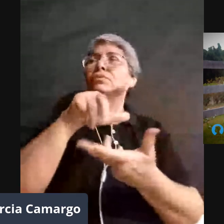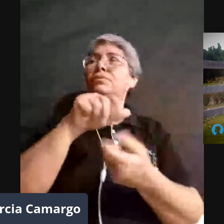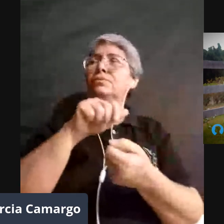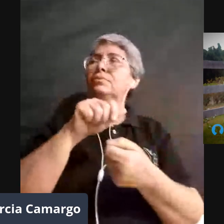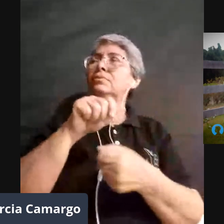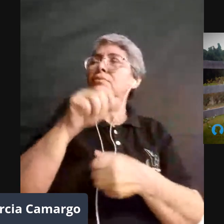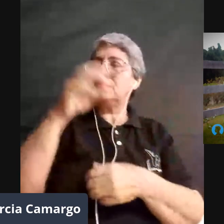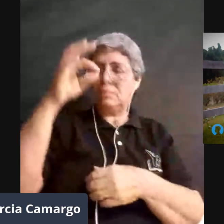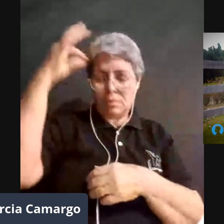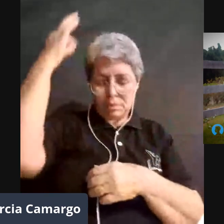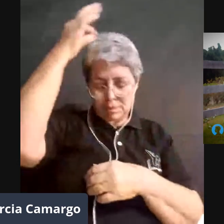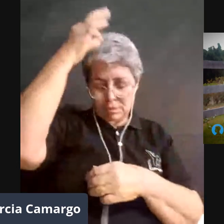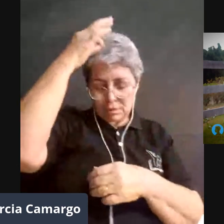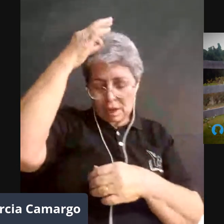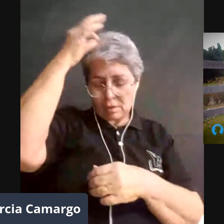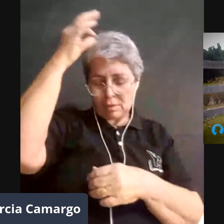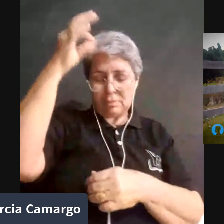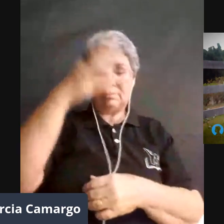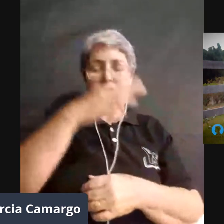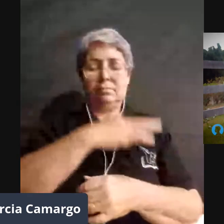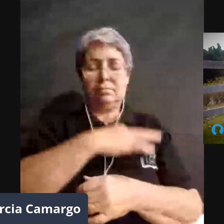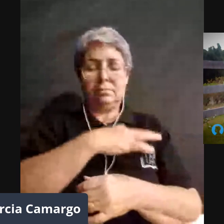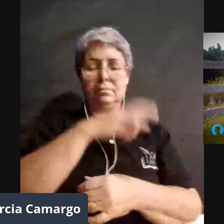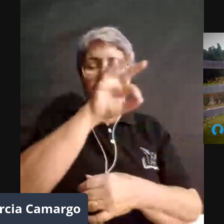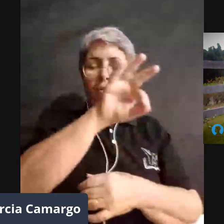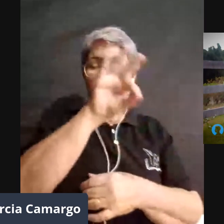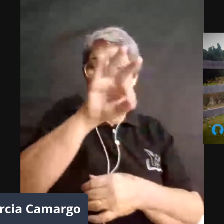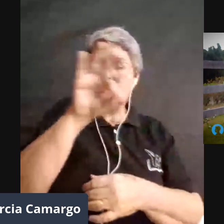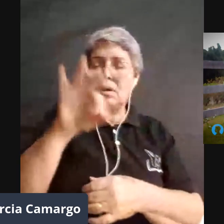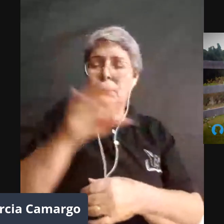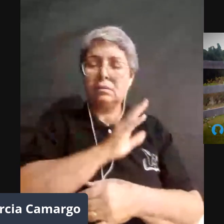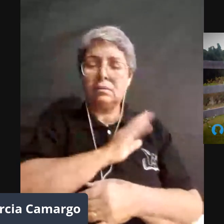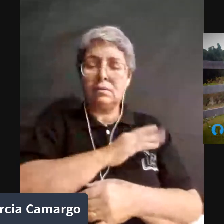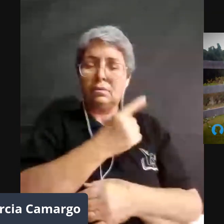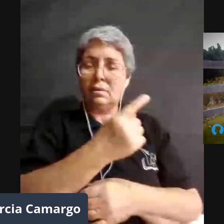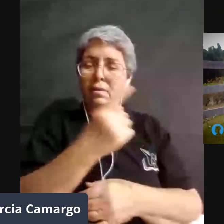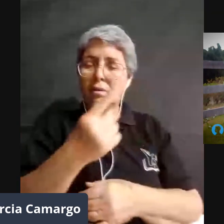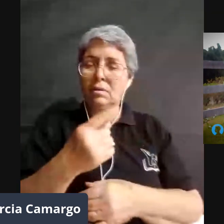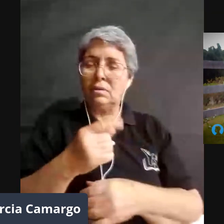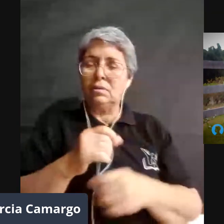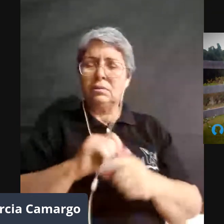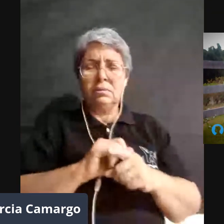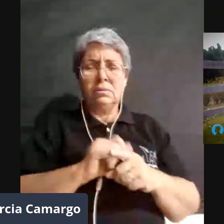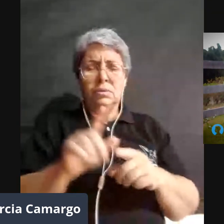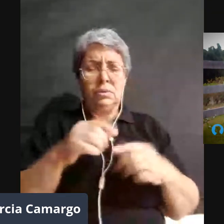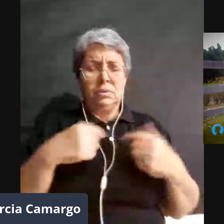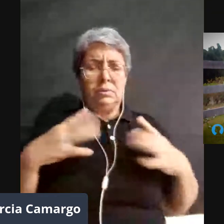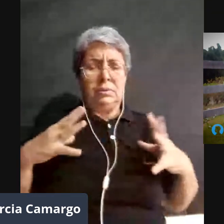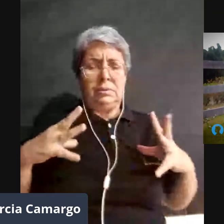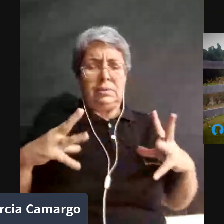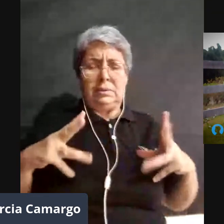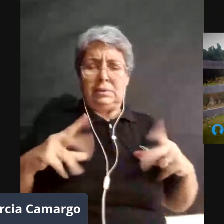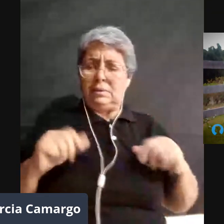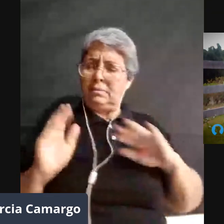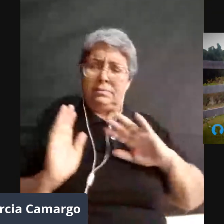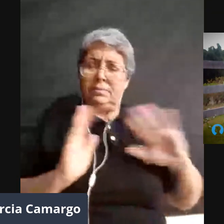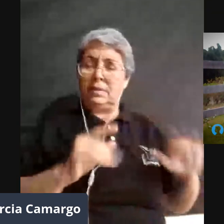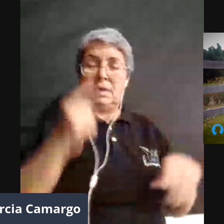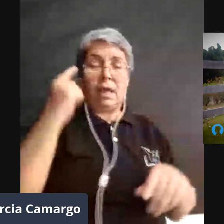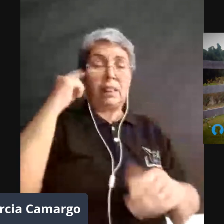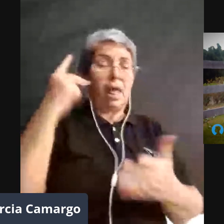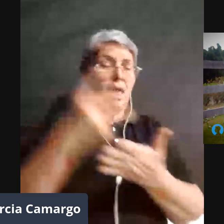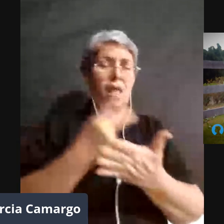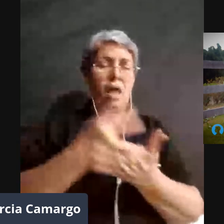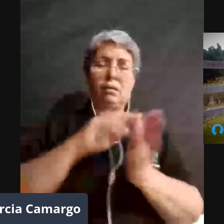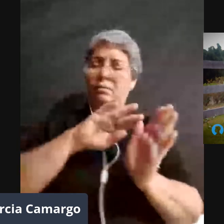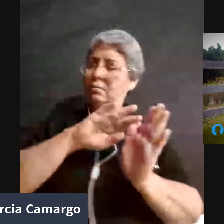Espírito habite em nosso coração e expulse de nós toda a ideia preconcebida que não pertence à verdade, que